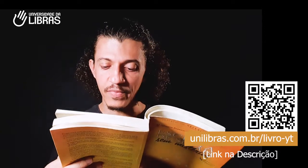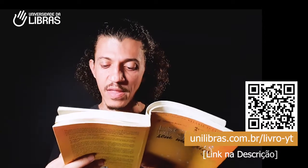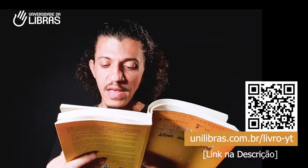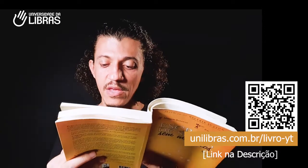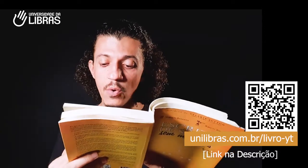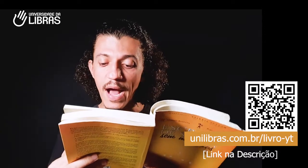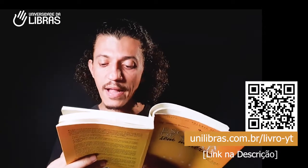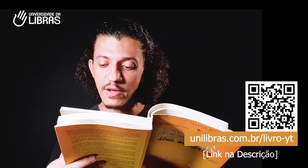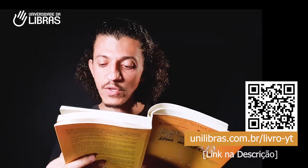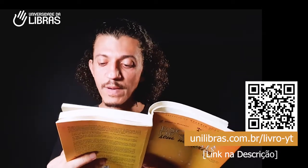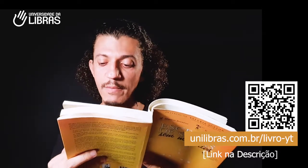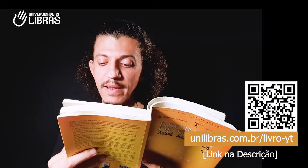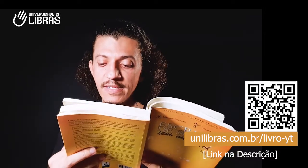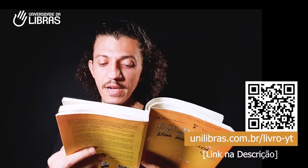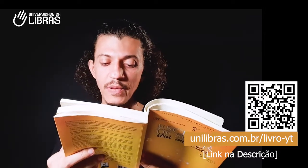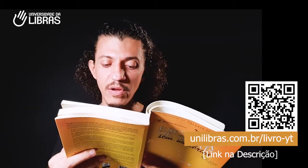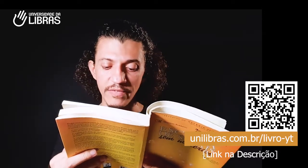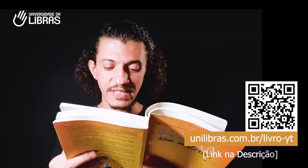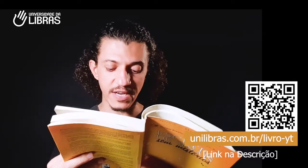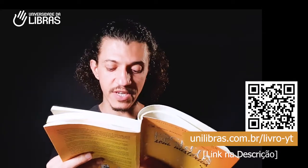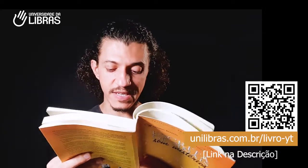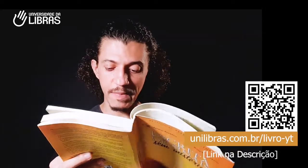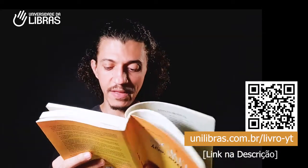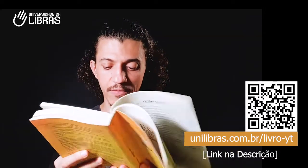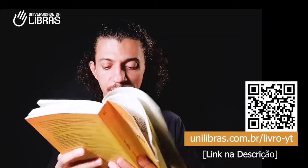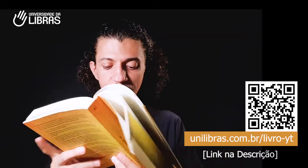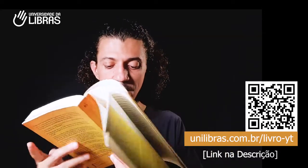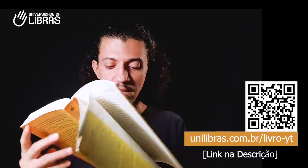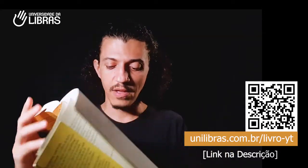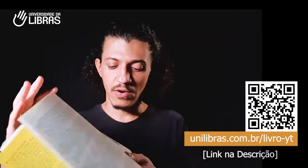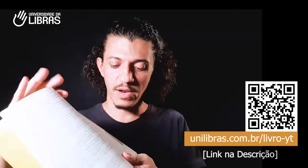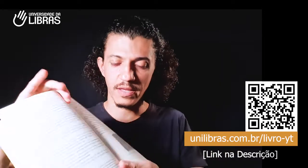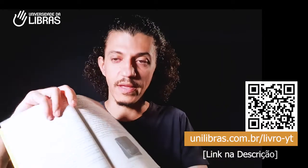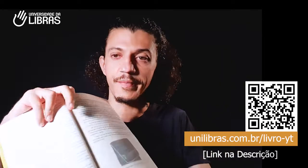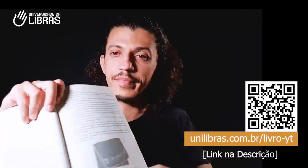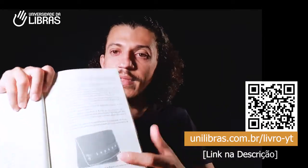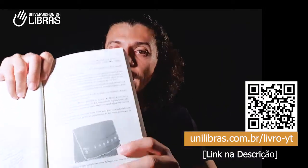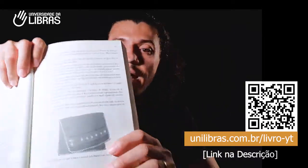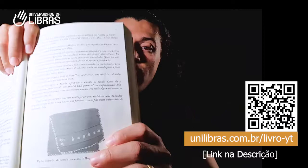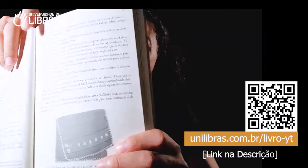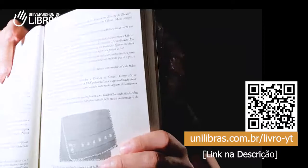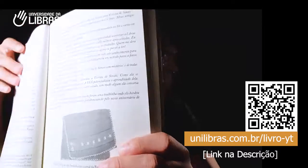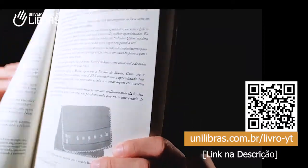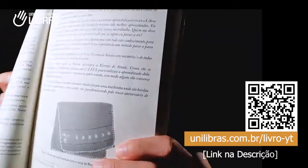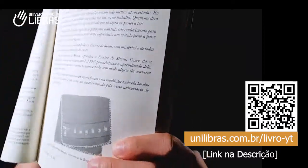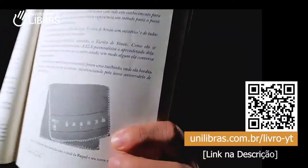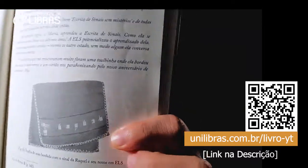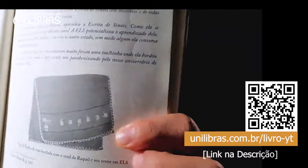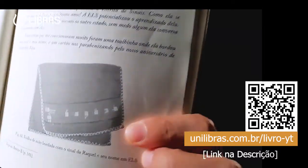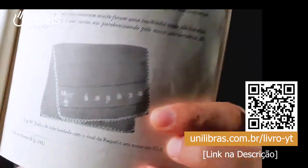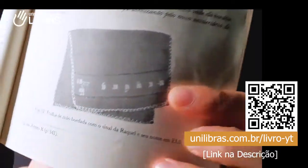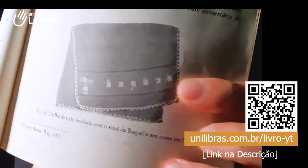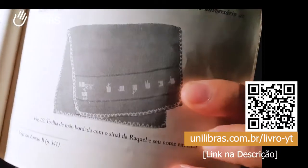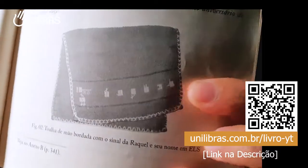nome e um cartão nos parabenizando pelo aniversário de casamento a toalhinha já que ele está se referindo